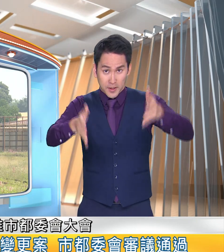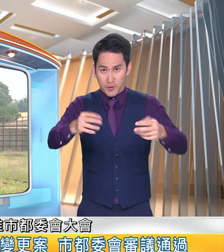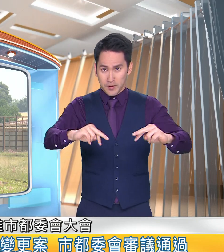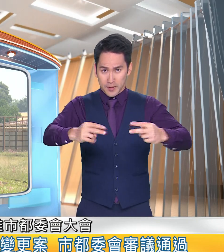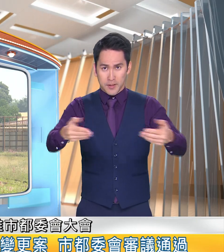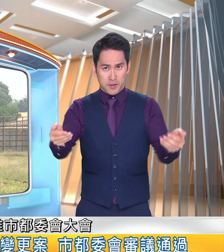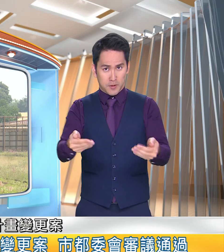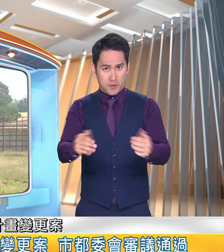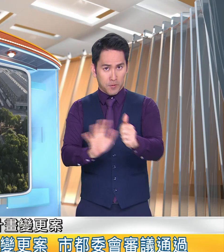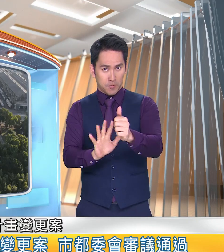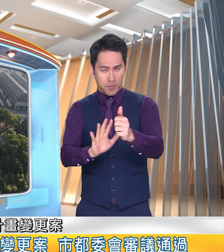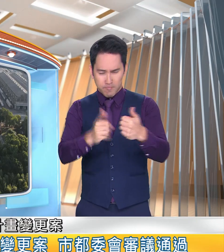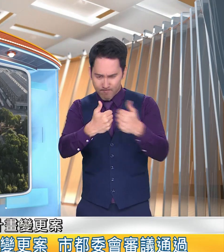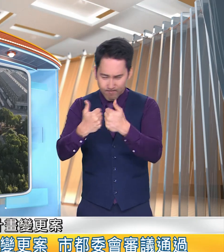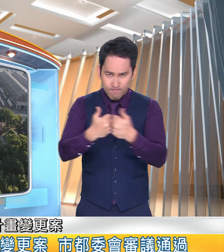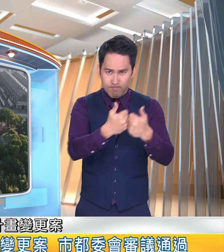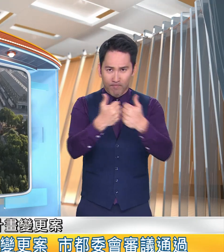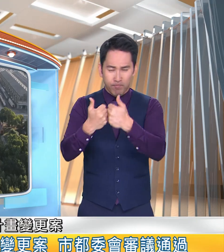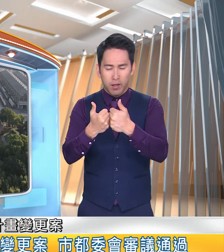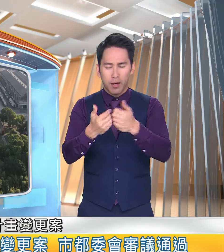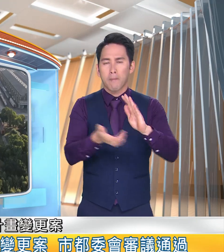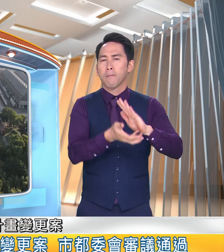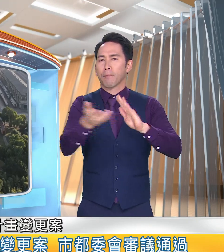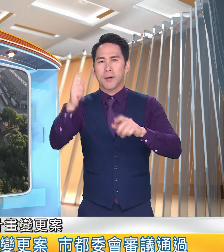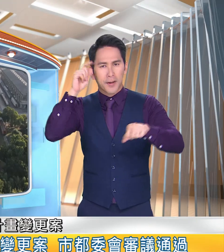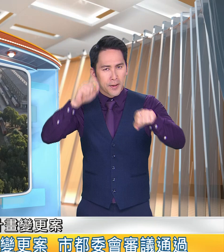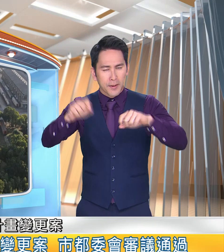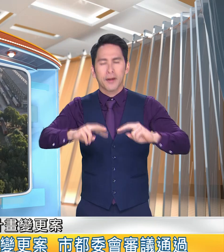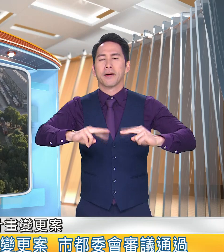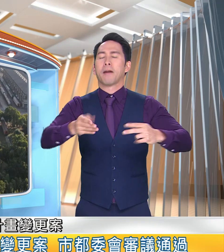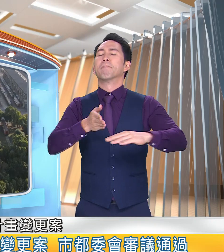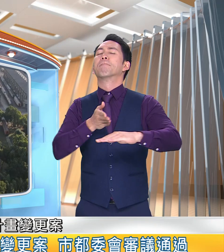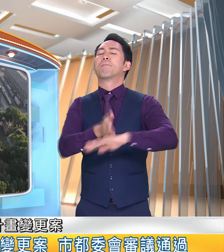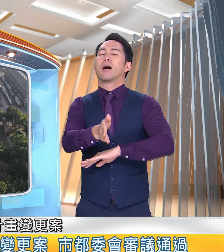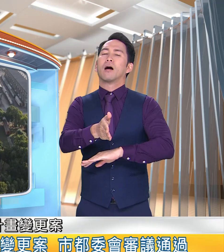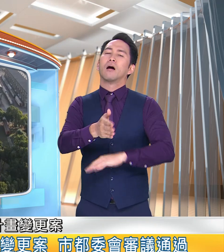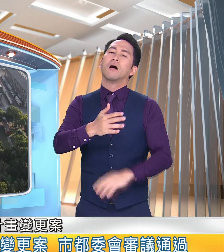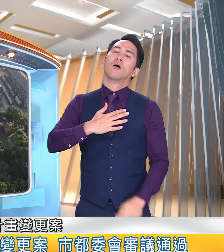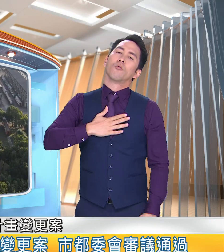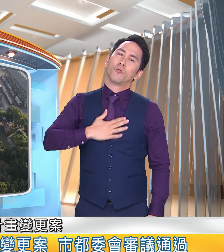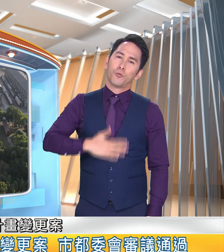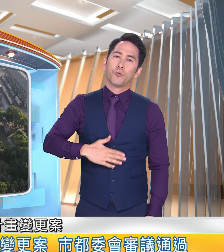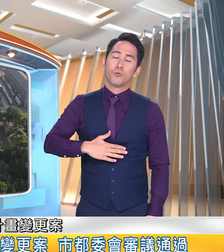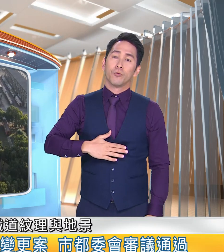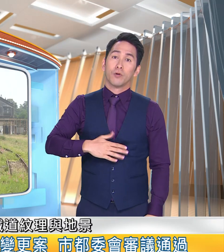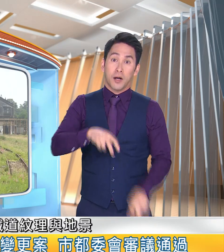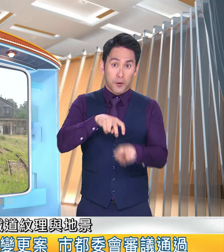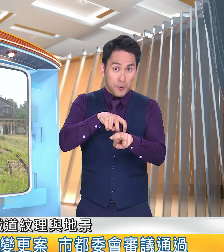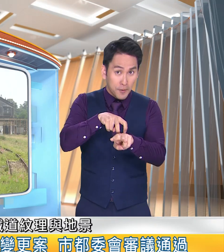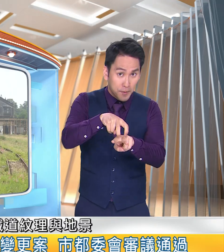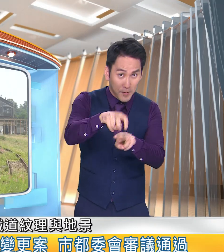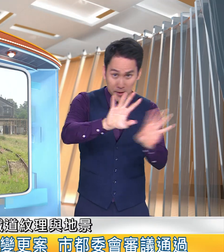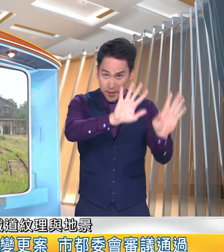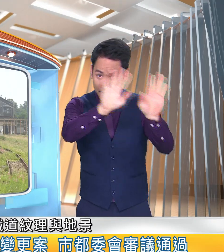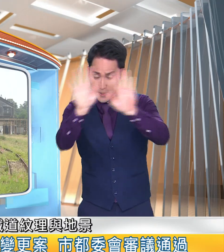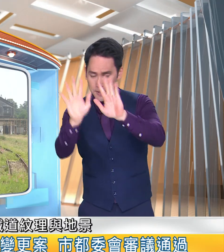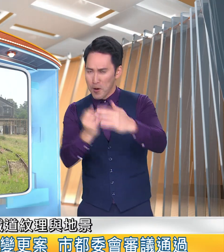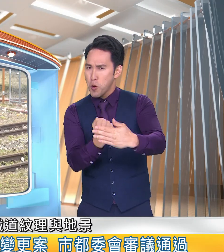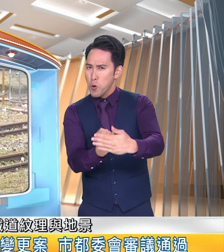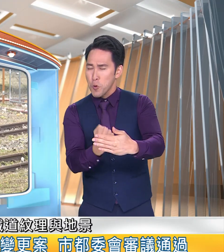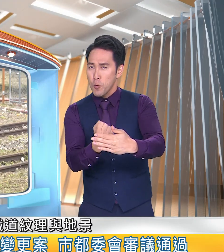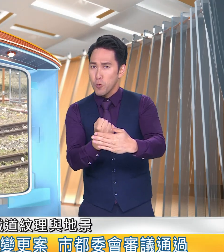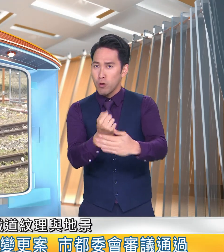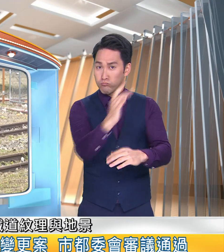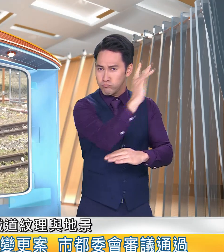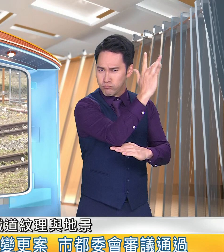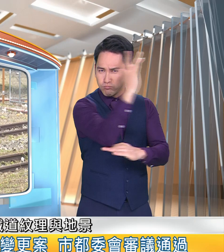会审议通过都更计划变更案，除了最大保留铁道纹